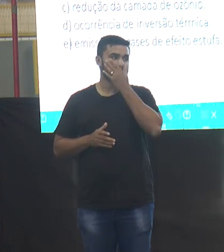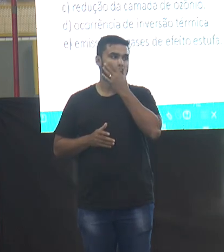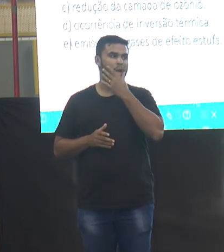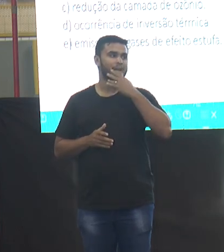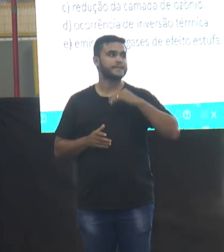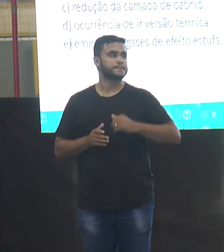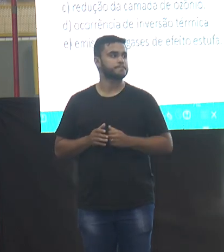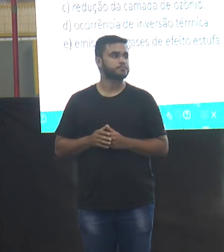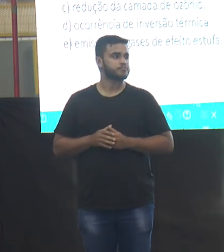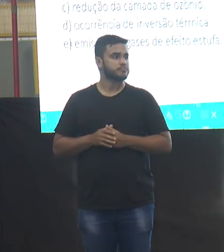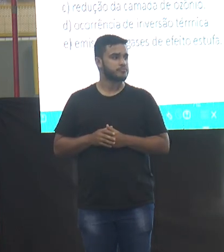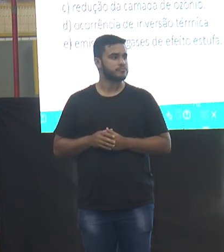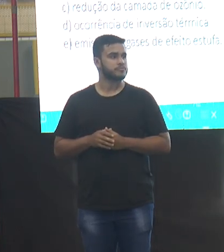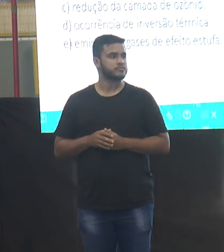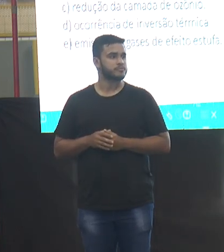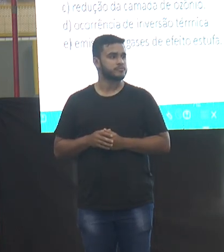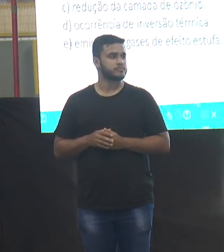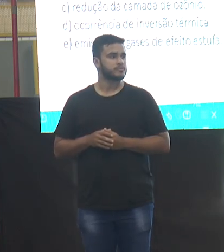novo.